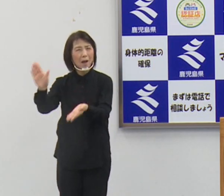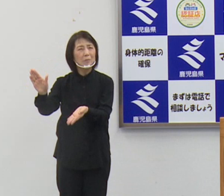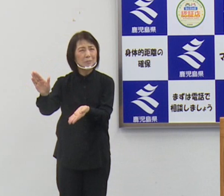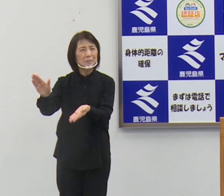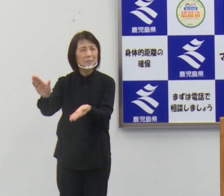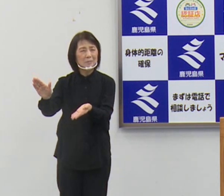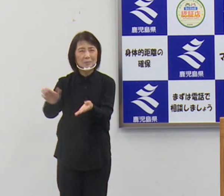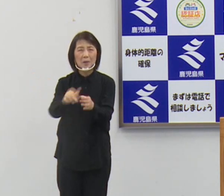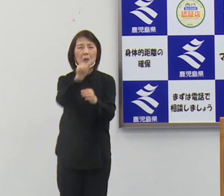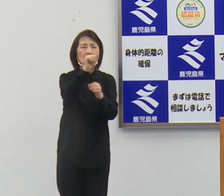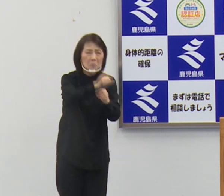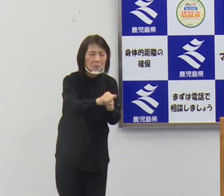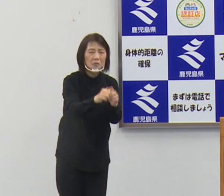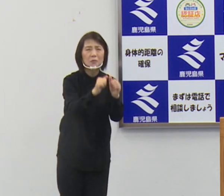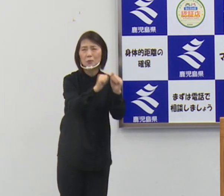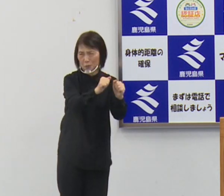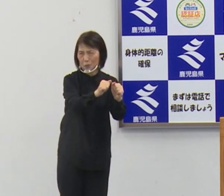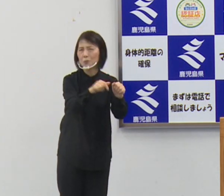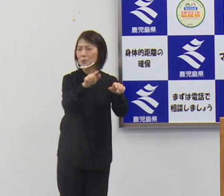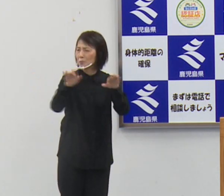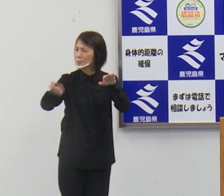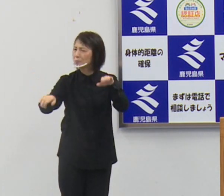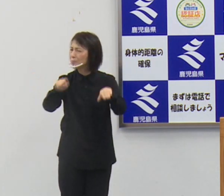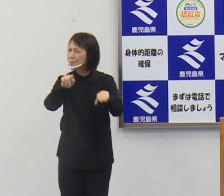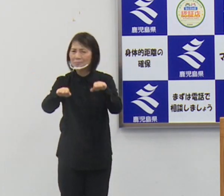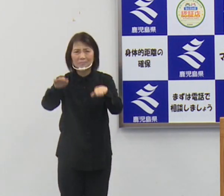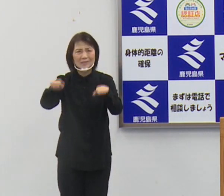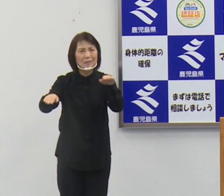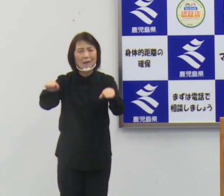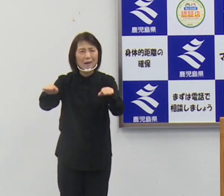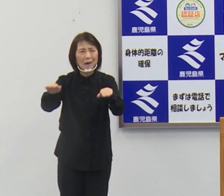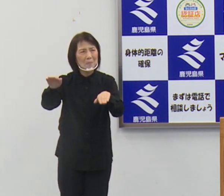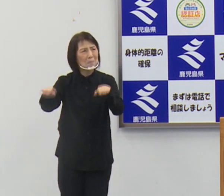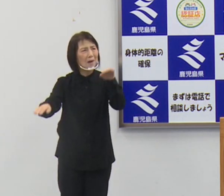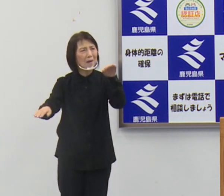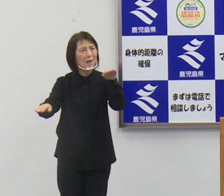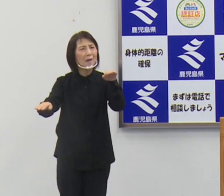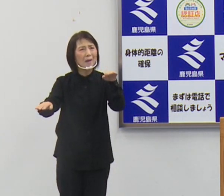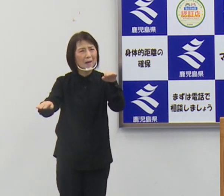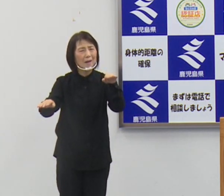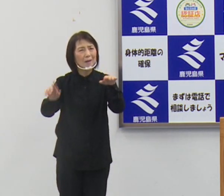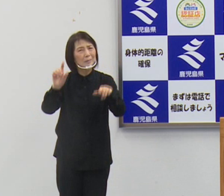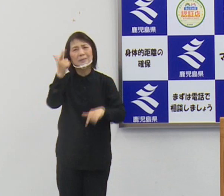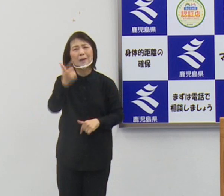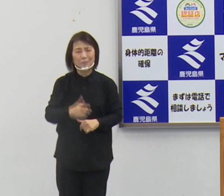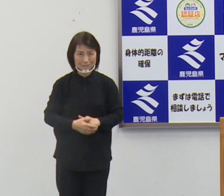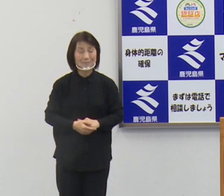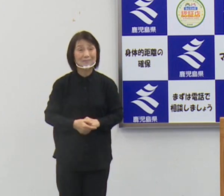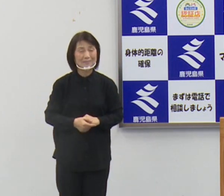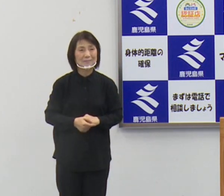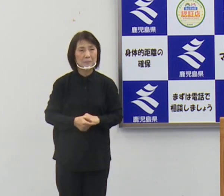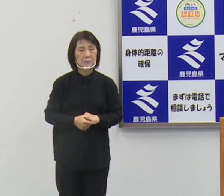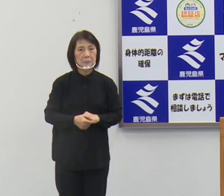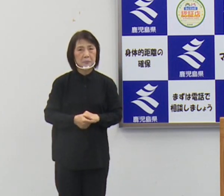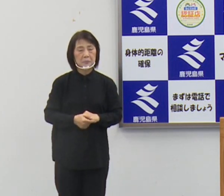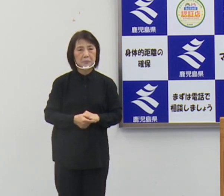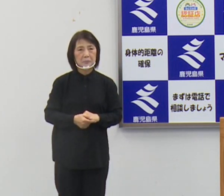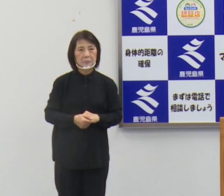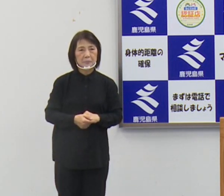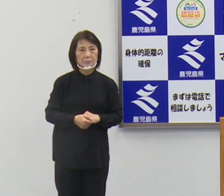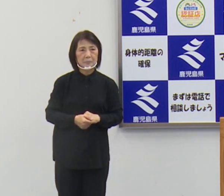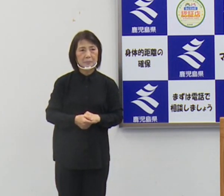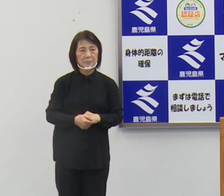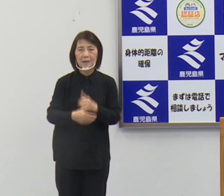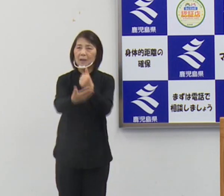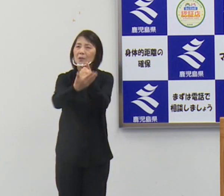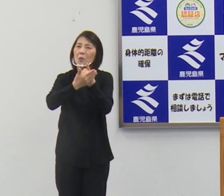やっている人やっていない人がいるというのは非常に問題じゃないかというふうに思っていまして、